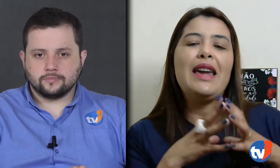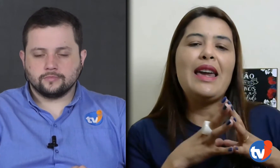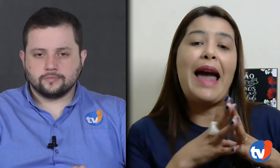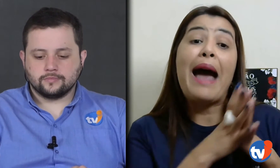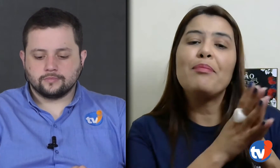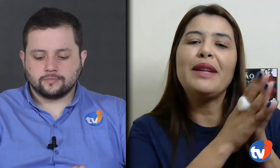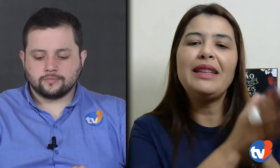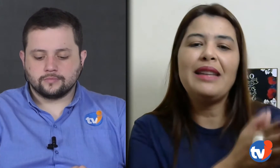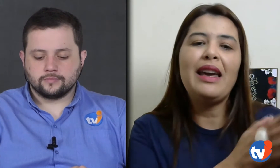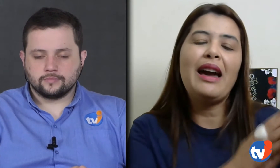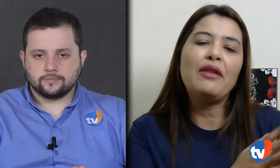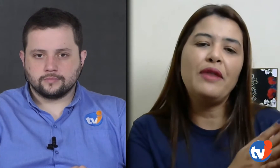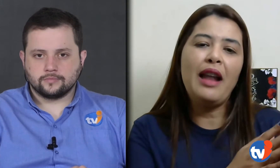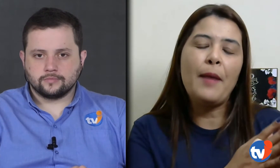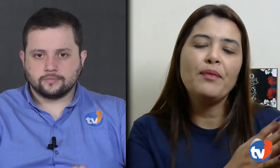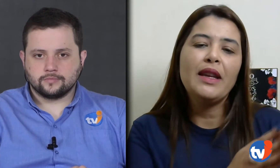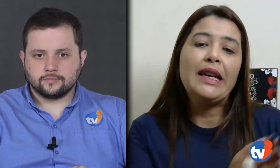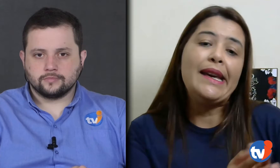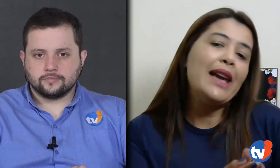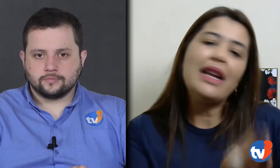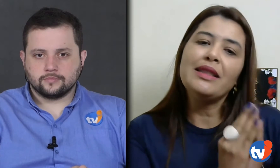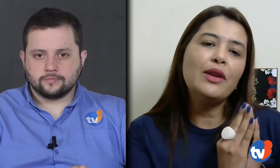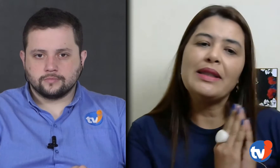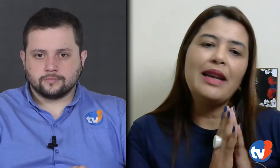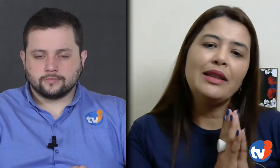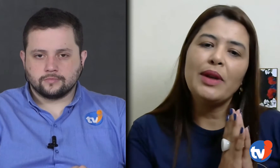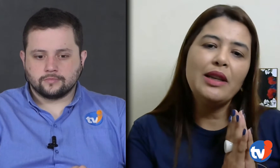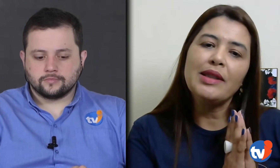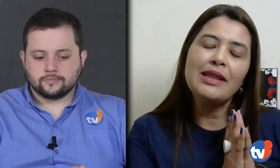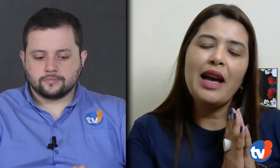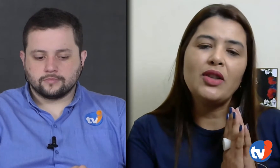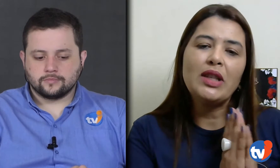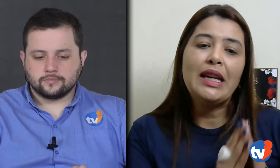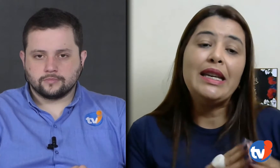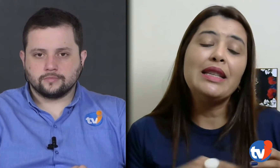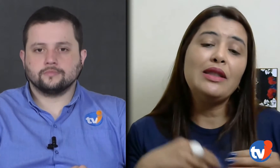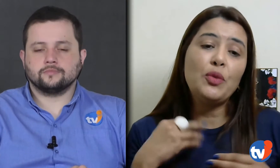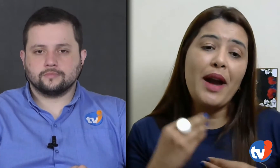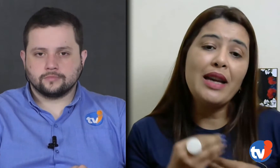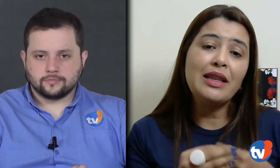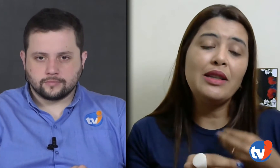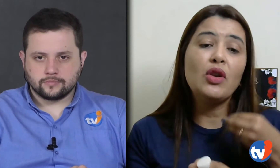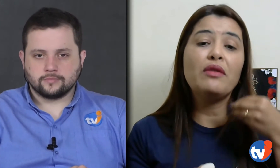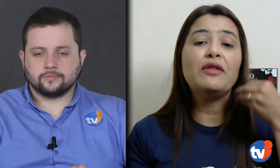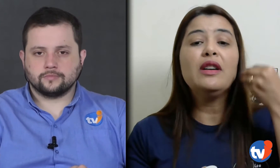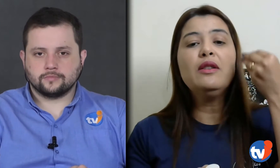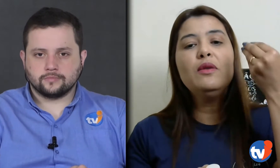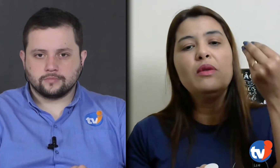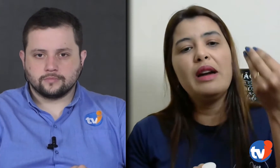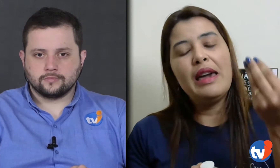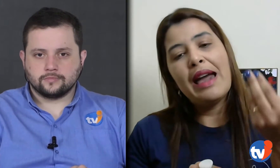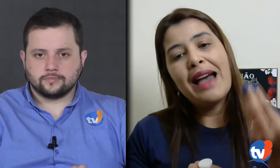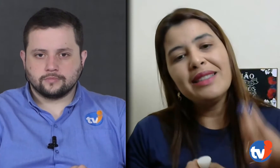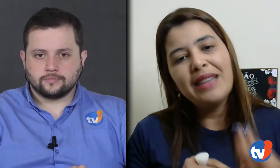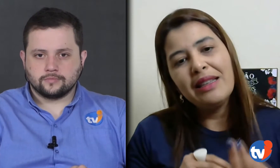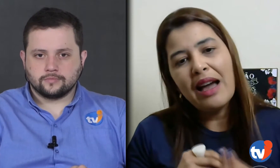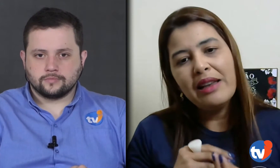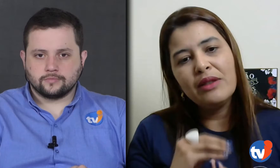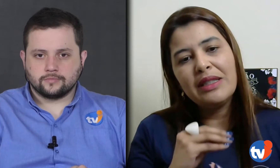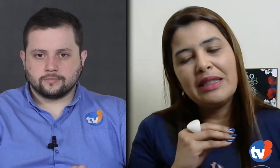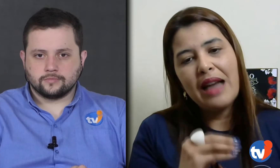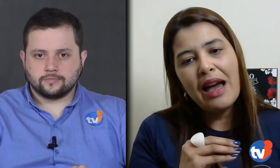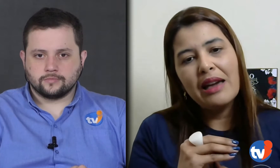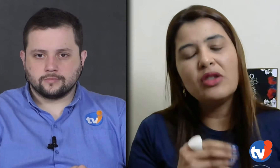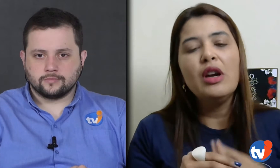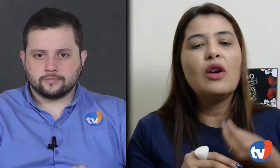precisam aprender a falar. E aí eles não aceitam a língua de sinais. E esses pais, eles só vão